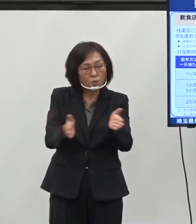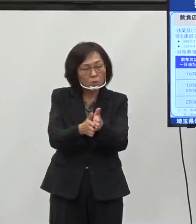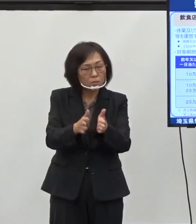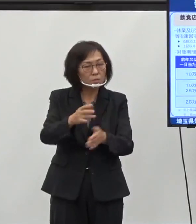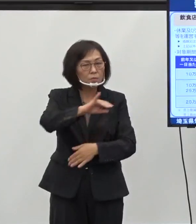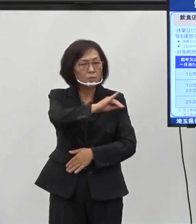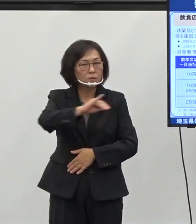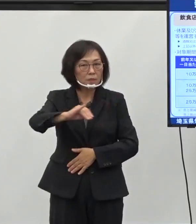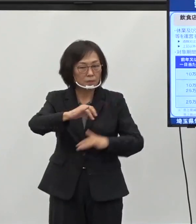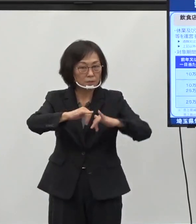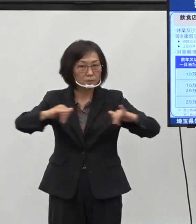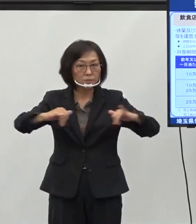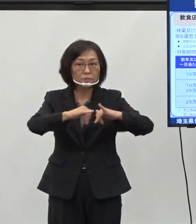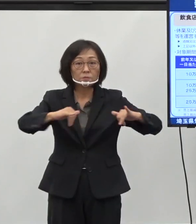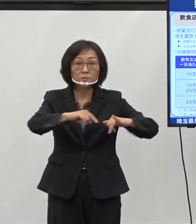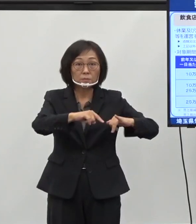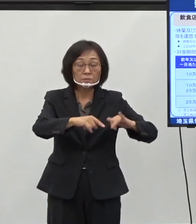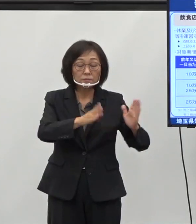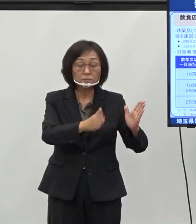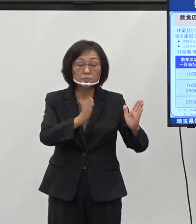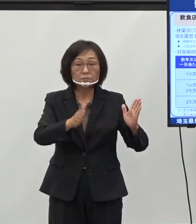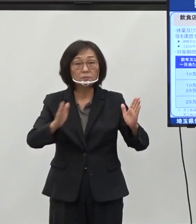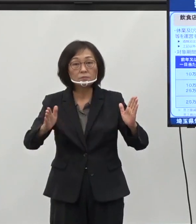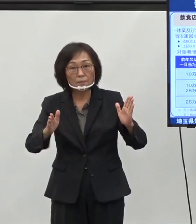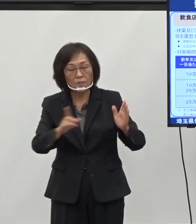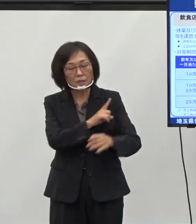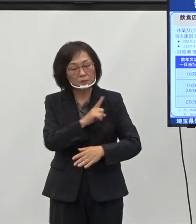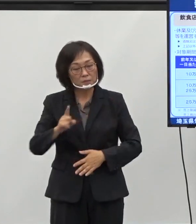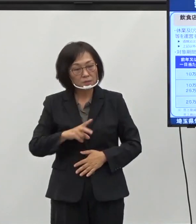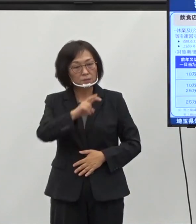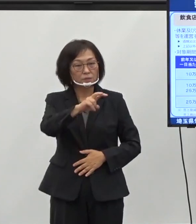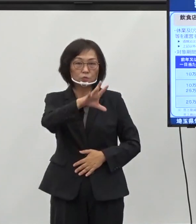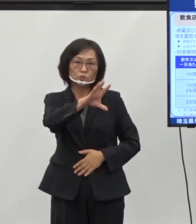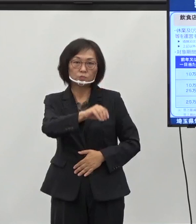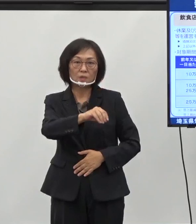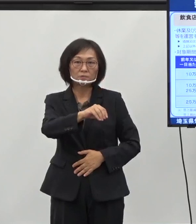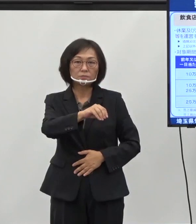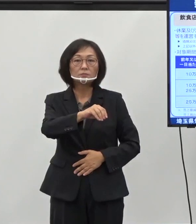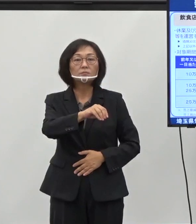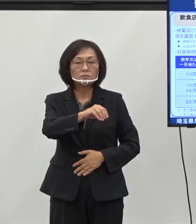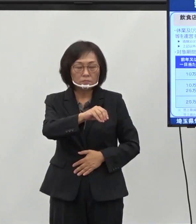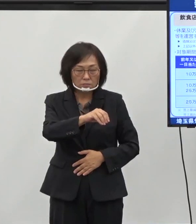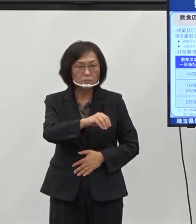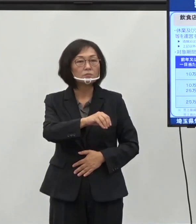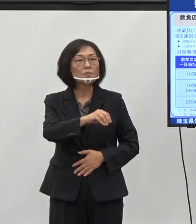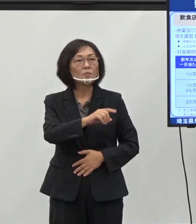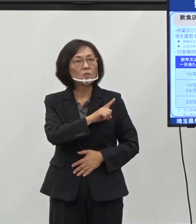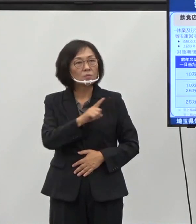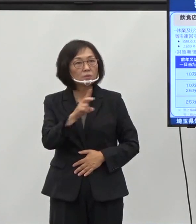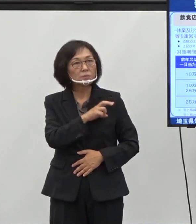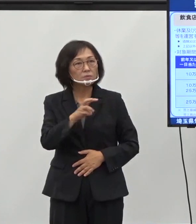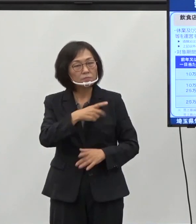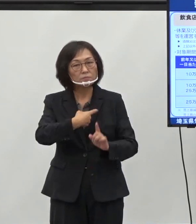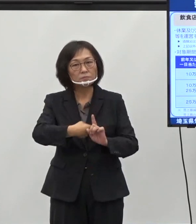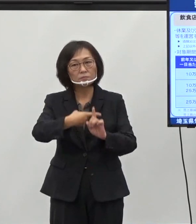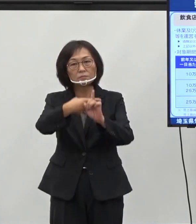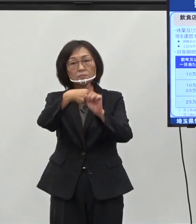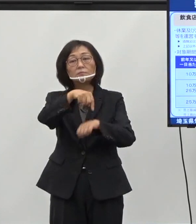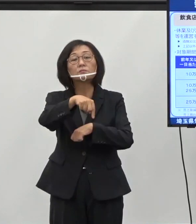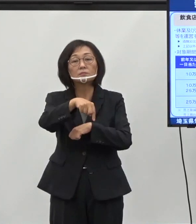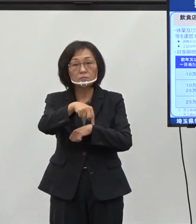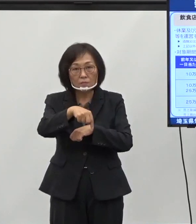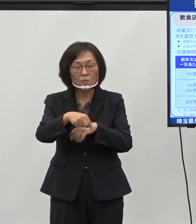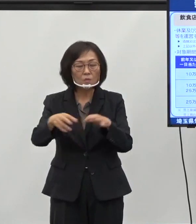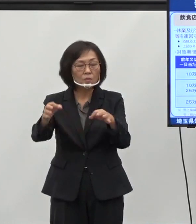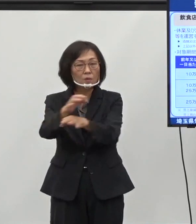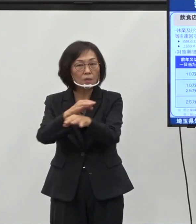平米ごとに日額単価20万円に日数を乗じ、さらに短縮した営業時間に